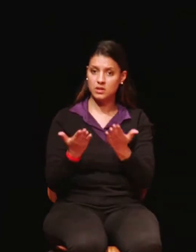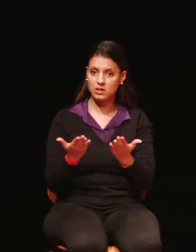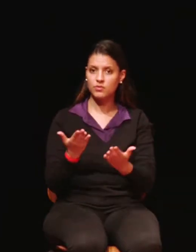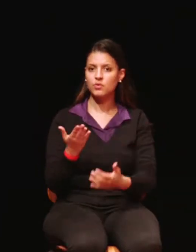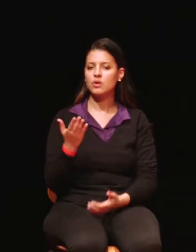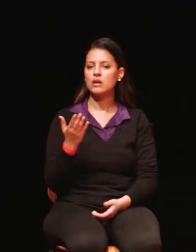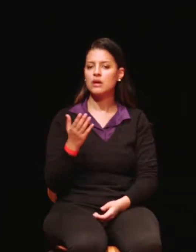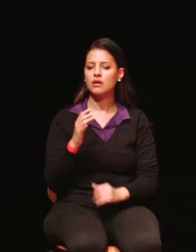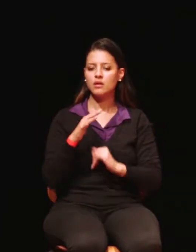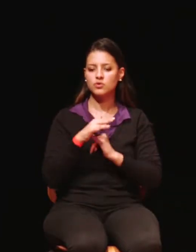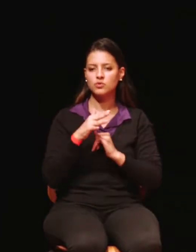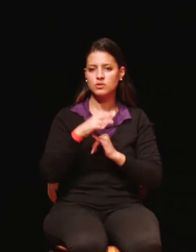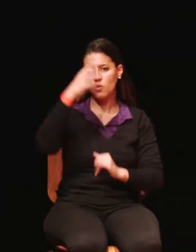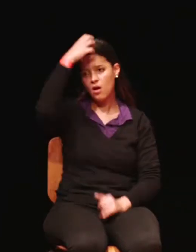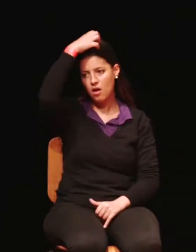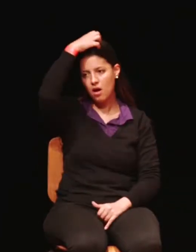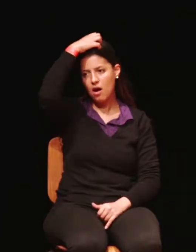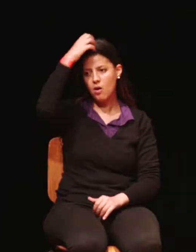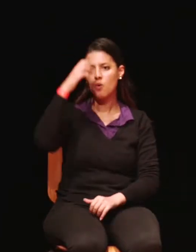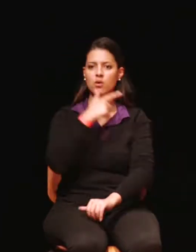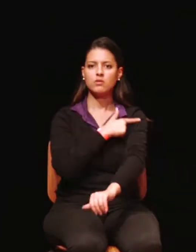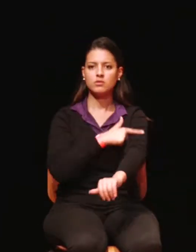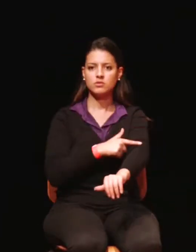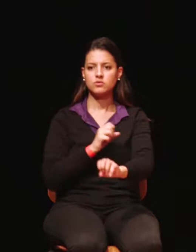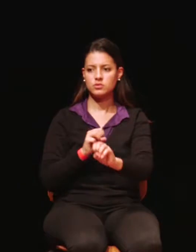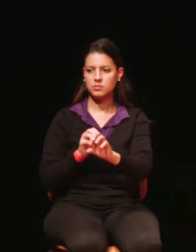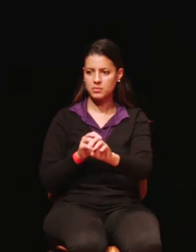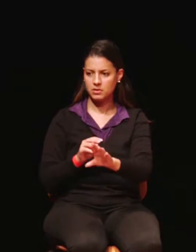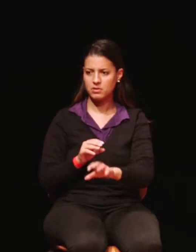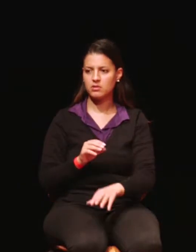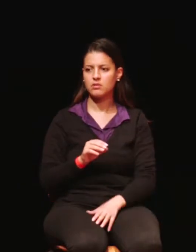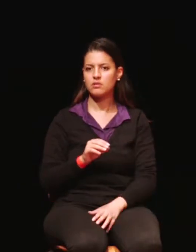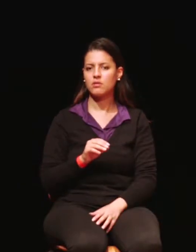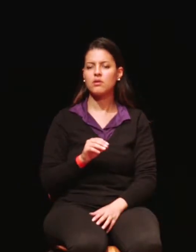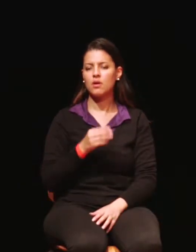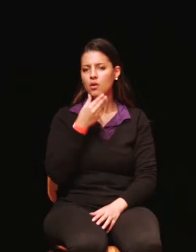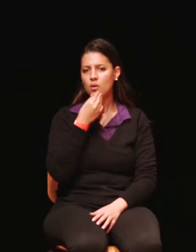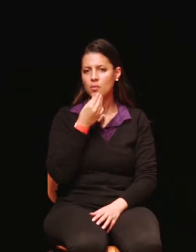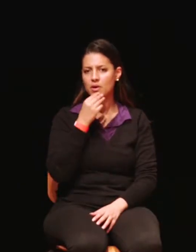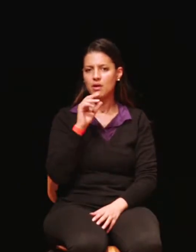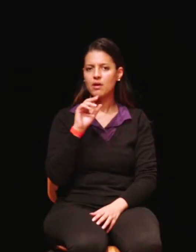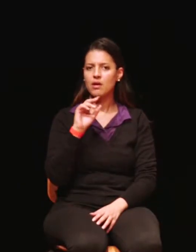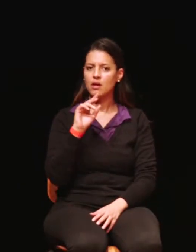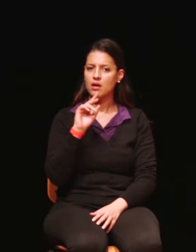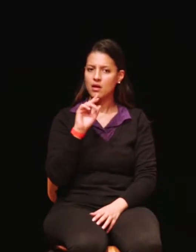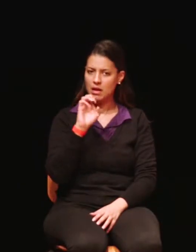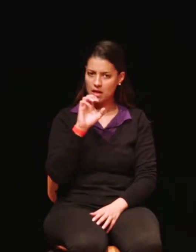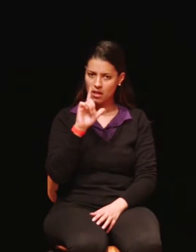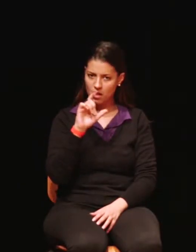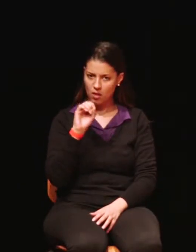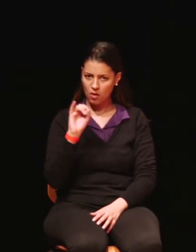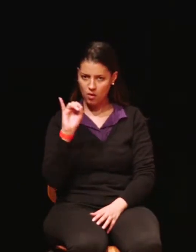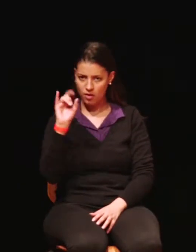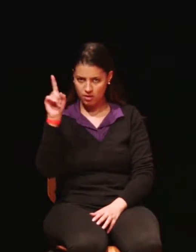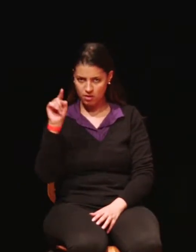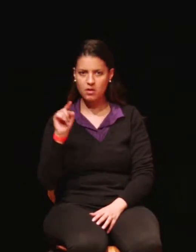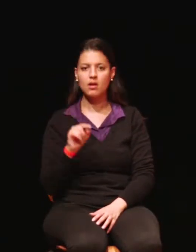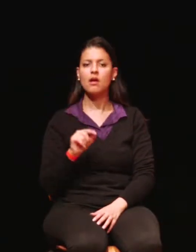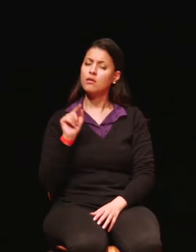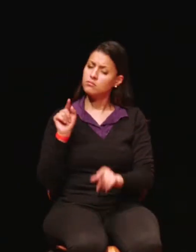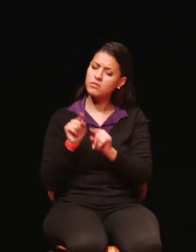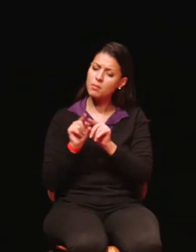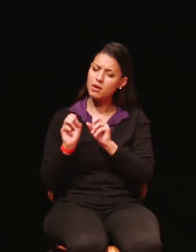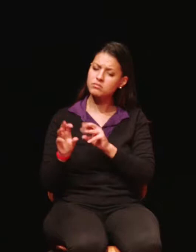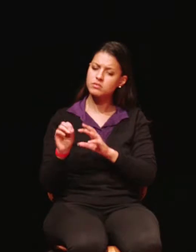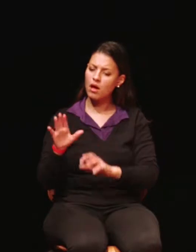Suas Disciplinas, de autoria de Jerônimo Osório, também voltado para a educação da criança-rei. O